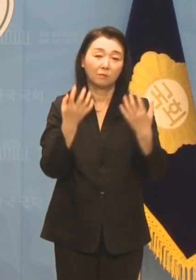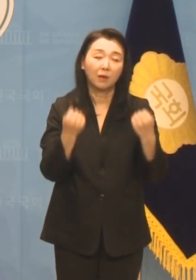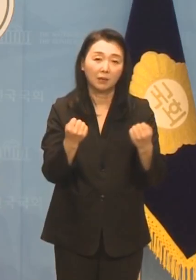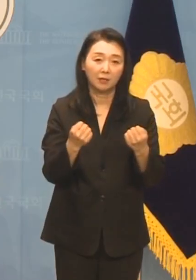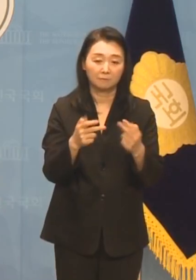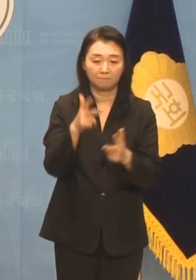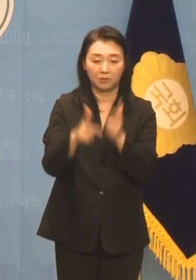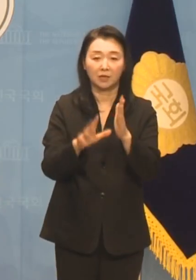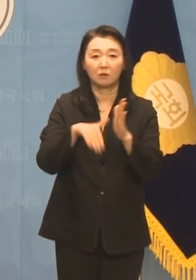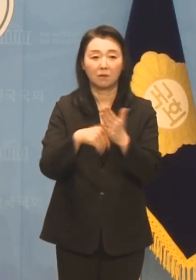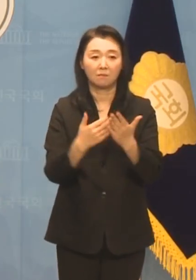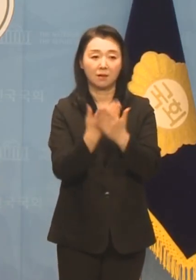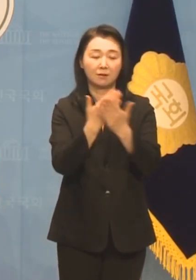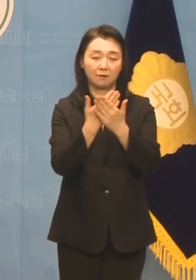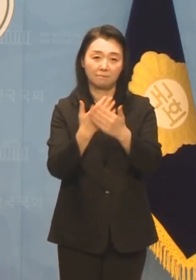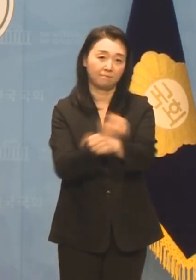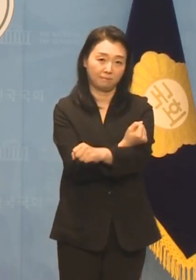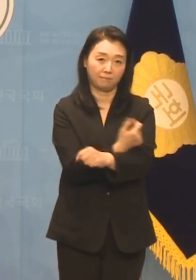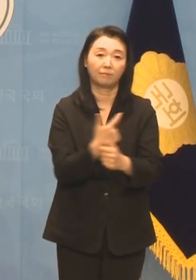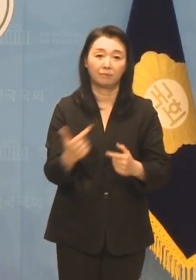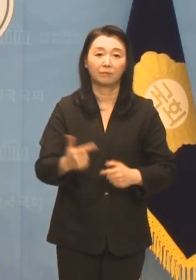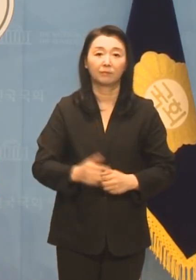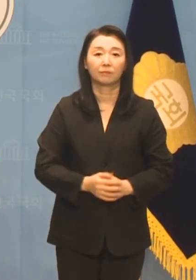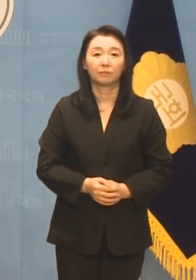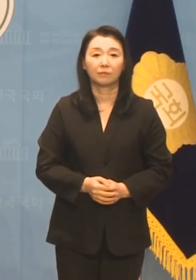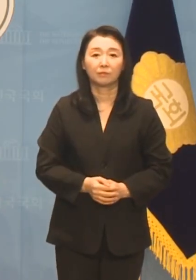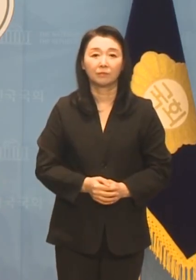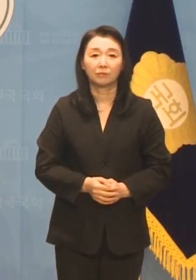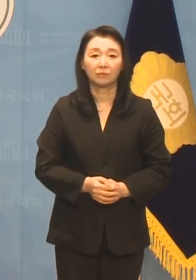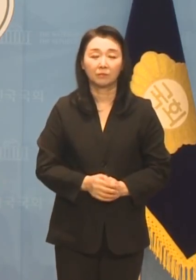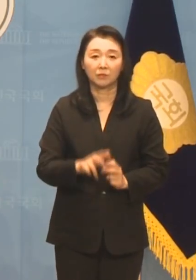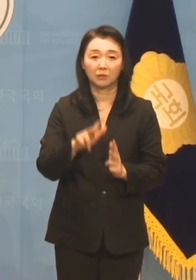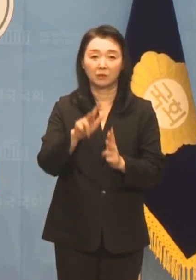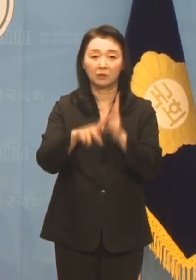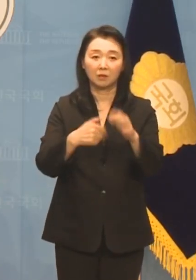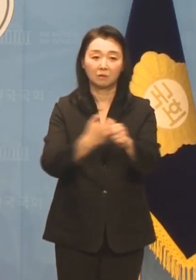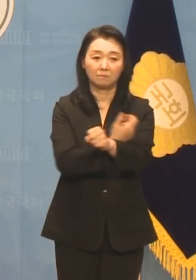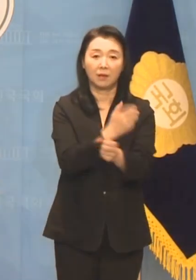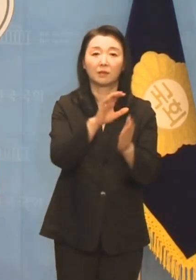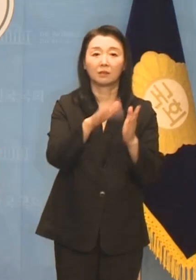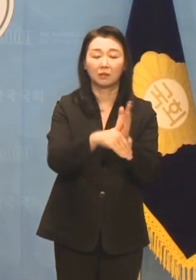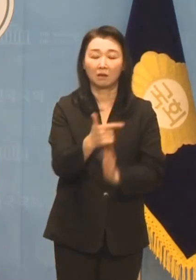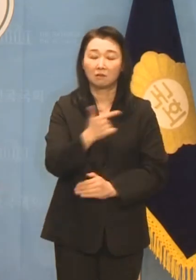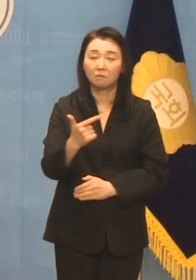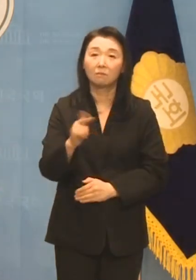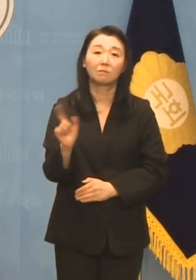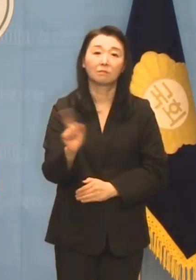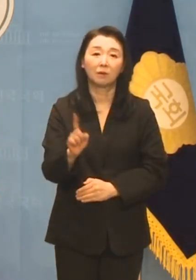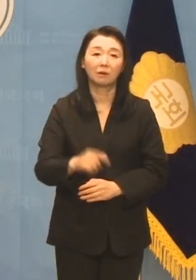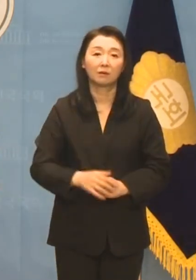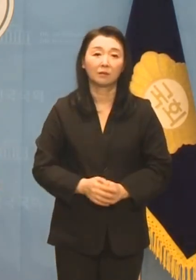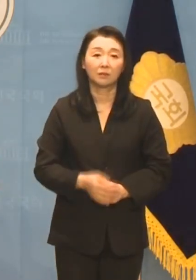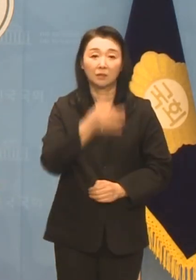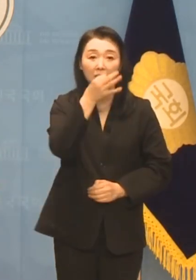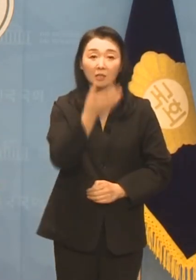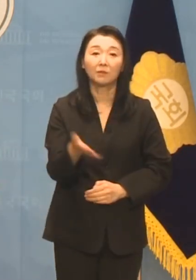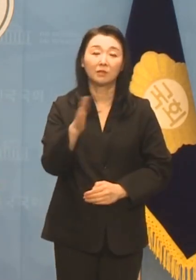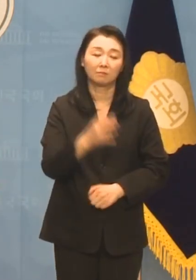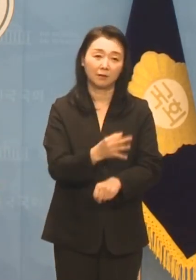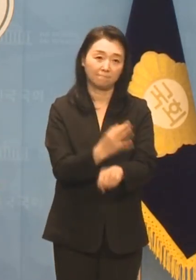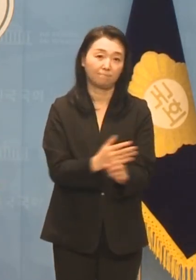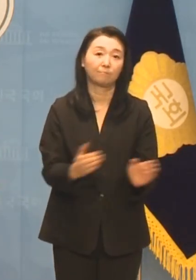성취를 달성했습니다. 산업화 시대의 성공 방정식은 힘들지만 단순했습니다.